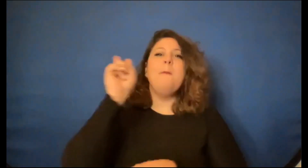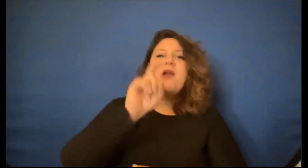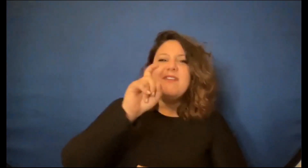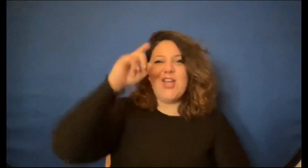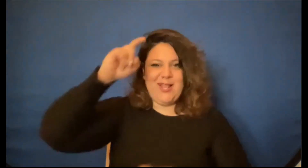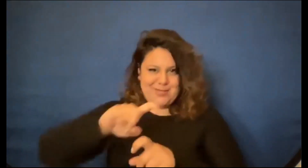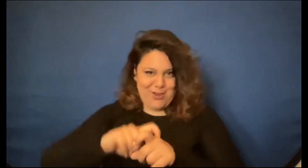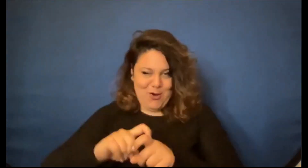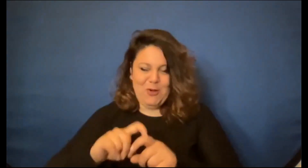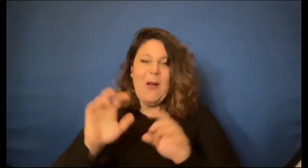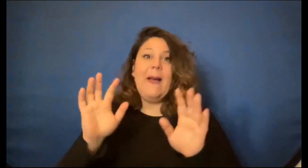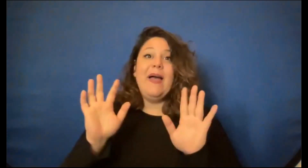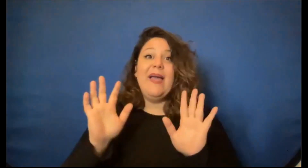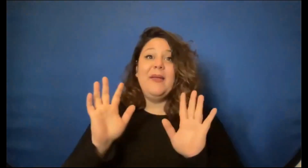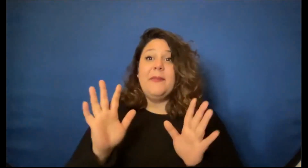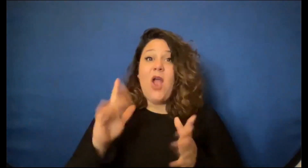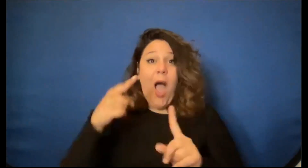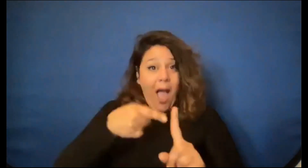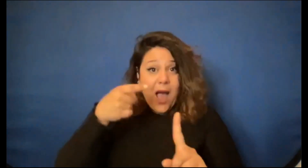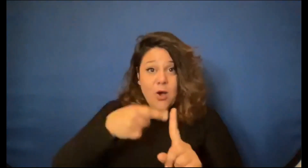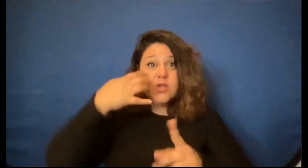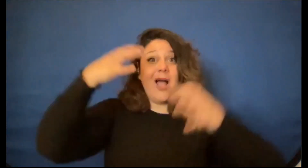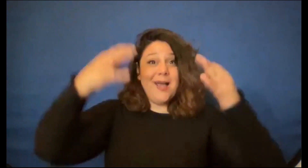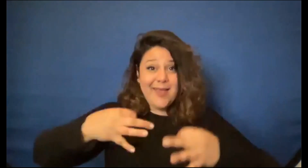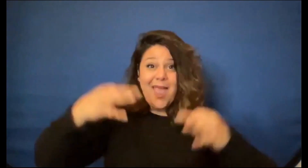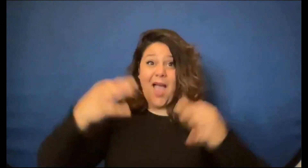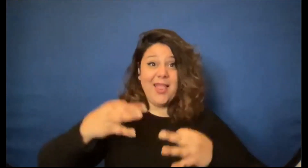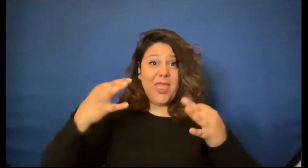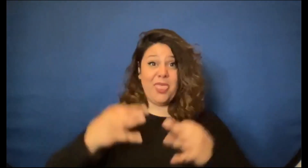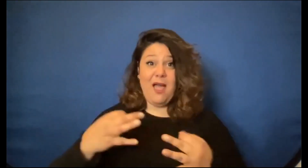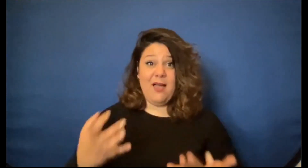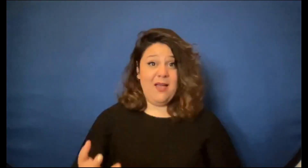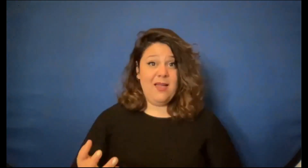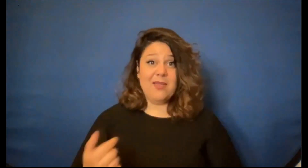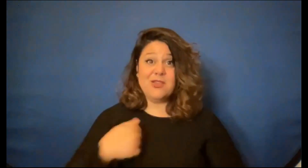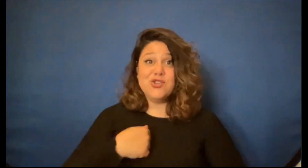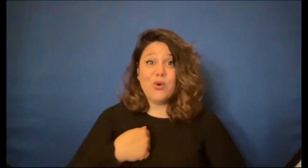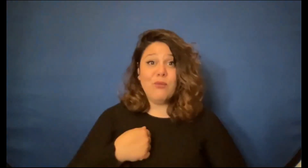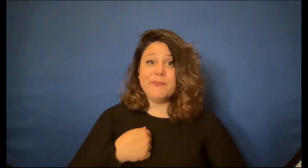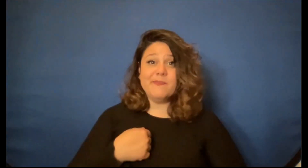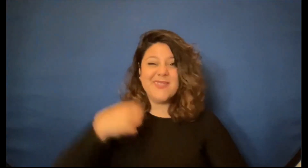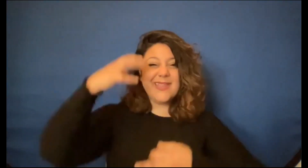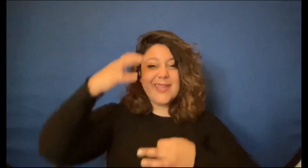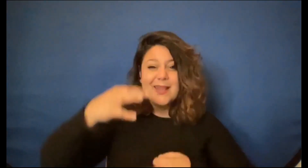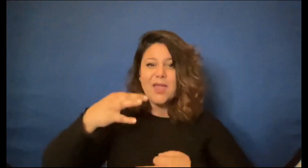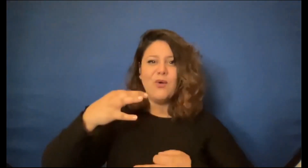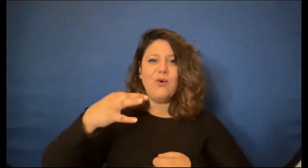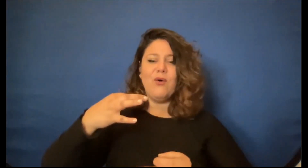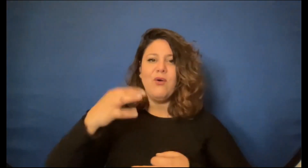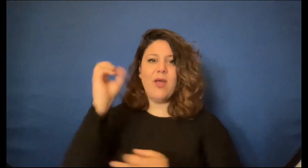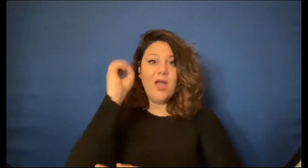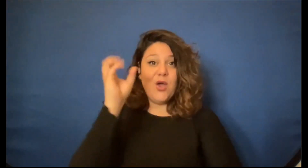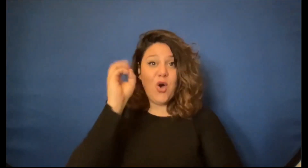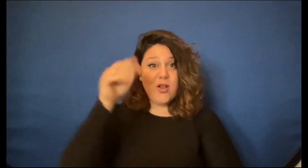que bueno, que el acoso es una realidad, y yo creo que la jornada esta que